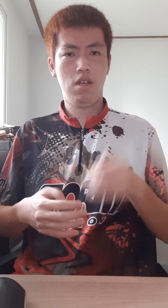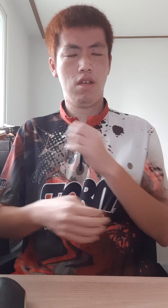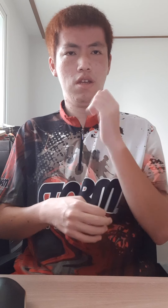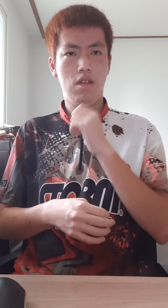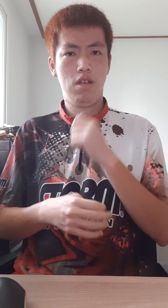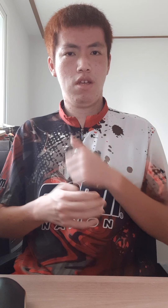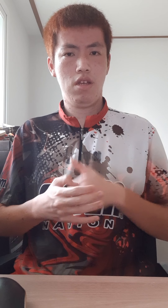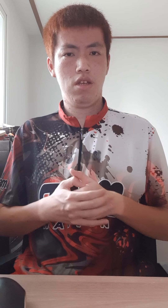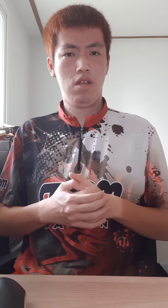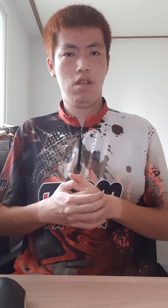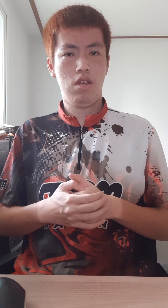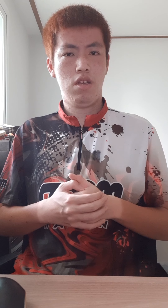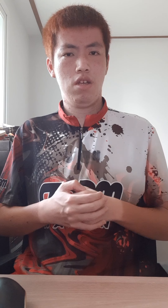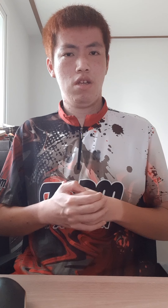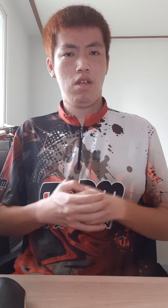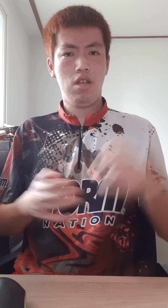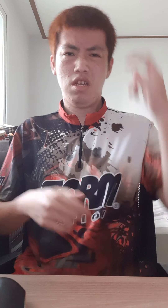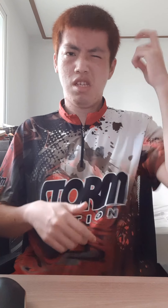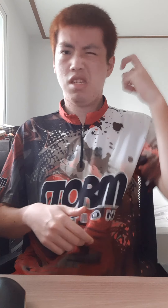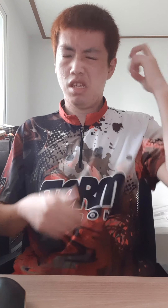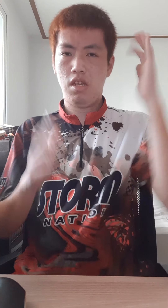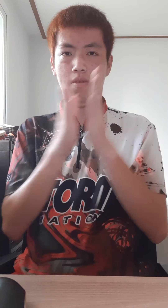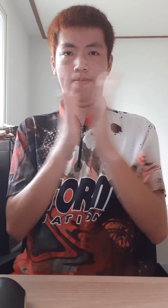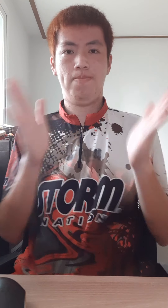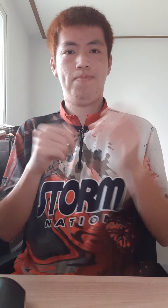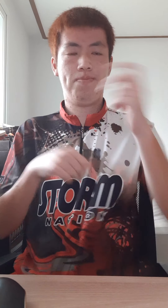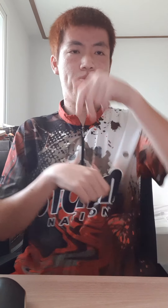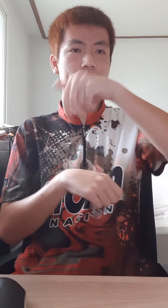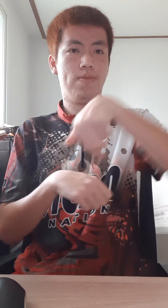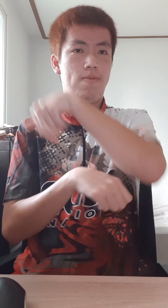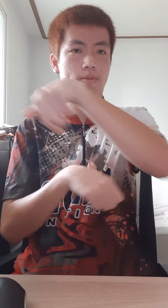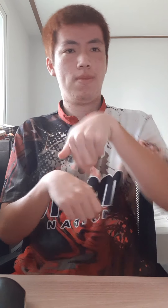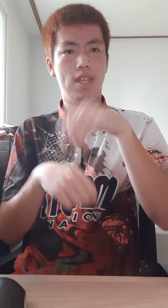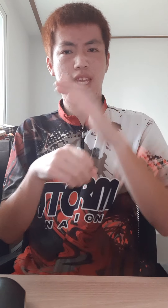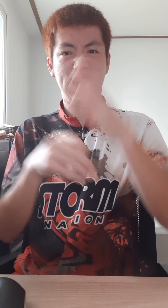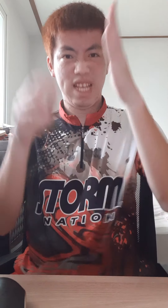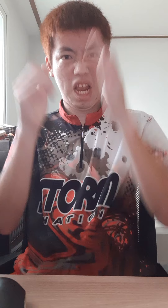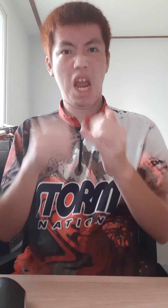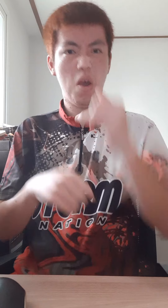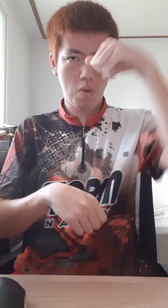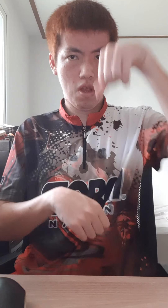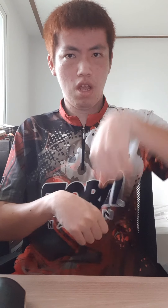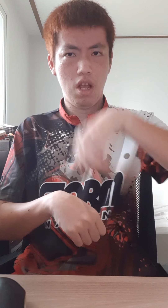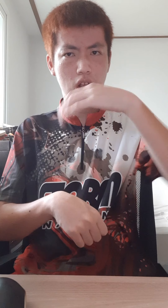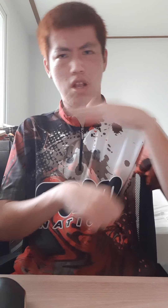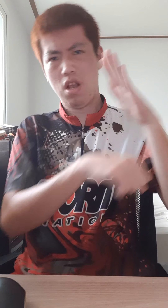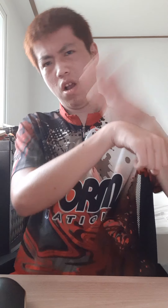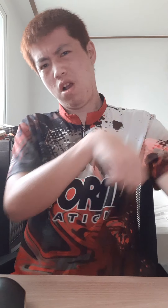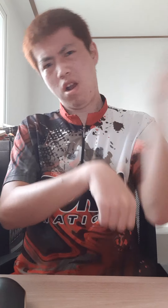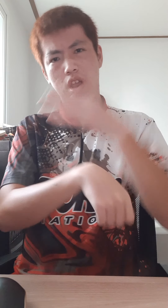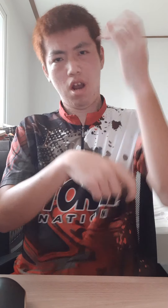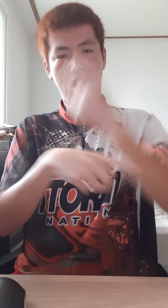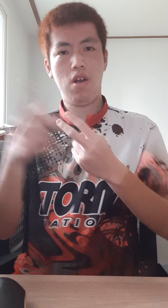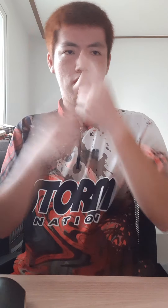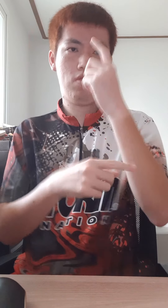일관이었습니다. 오늘의 우리의 삭발을 시작으로 박원순 시장이 정말 잘못했다, 발달장애인 정책 제대로 하겠다고 약속할